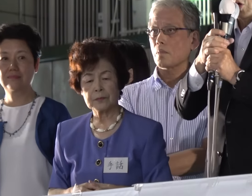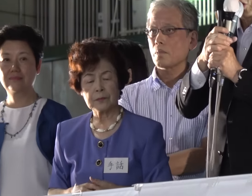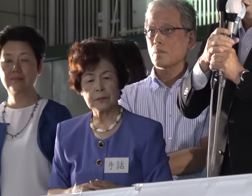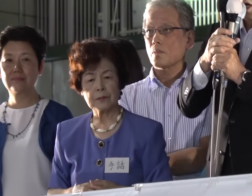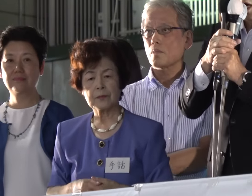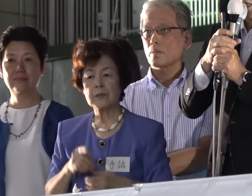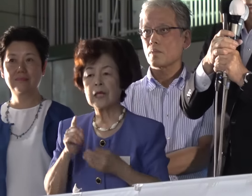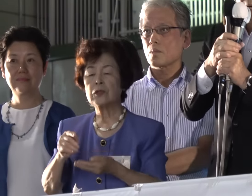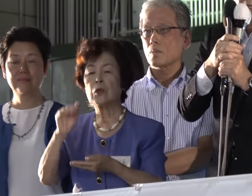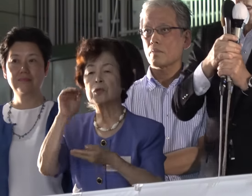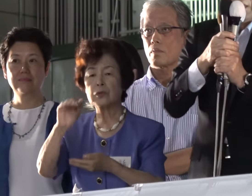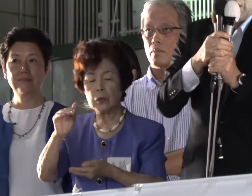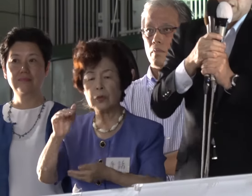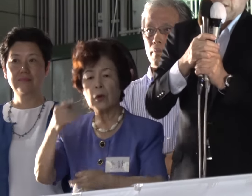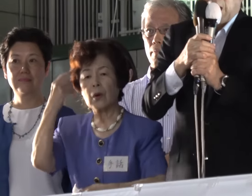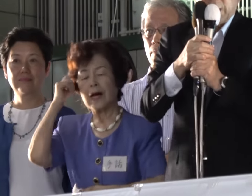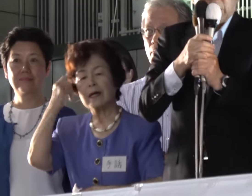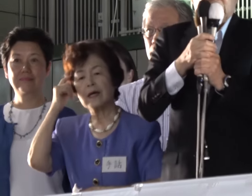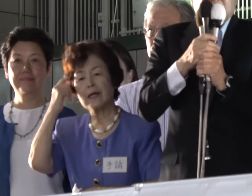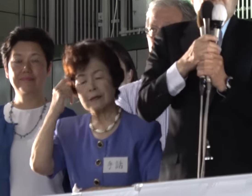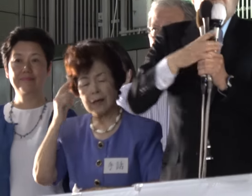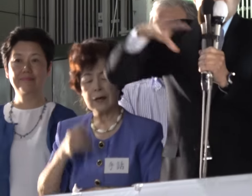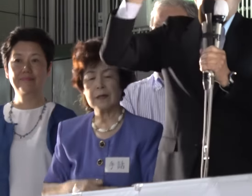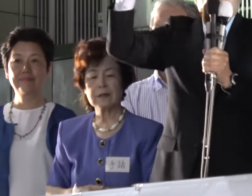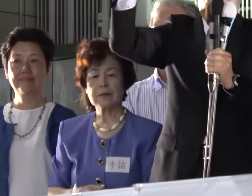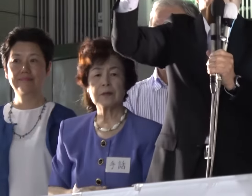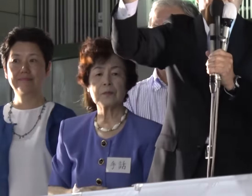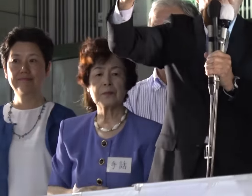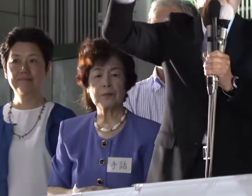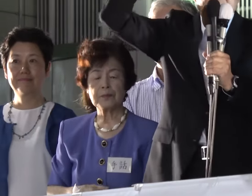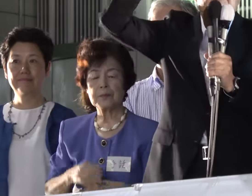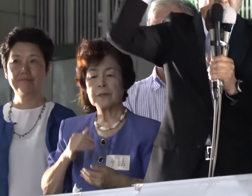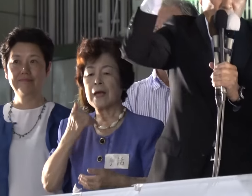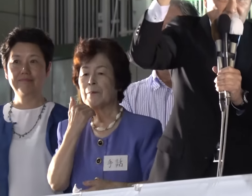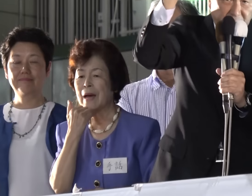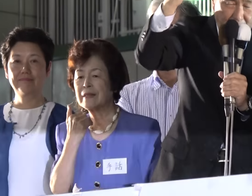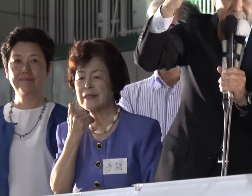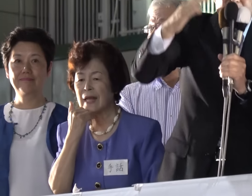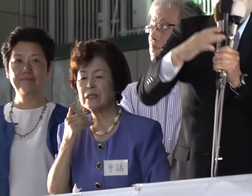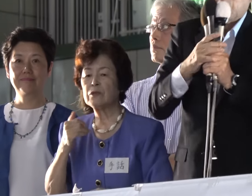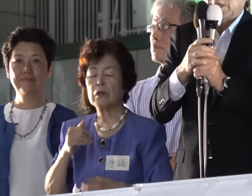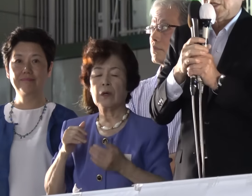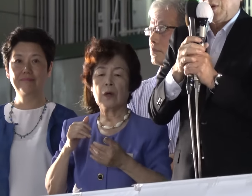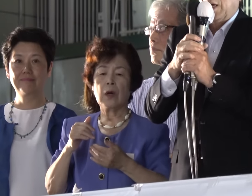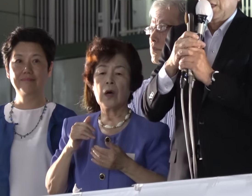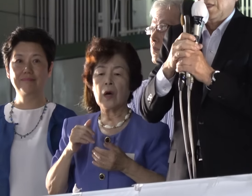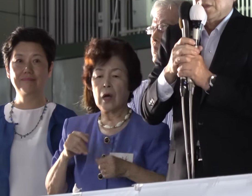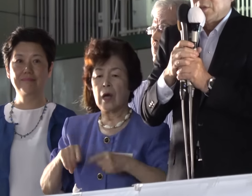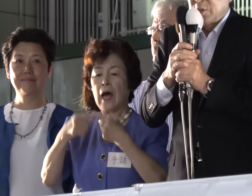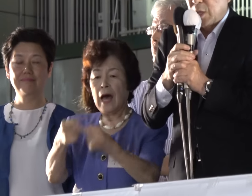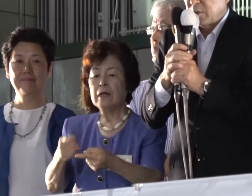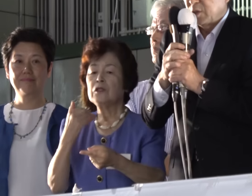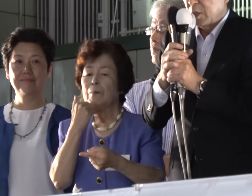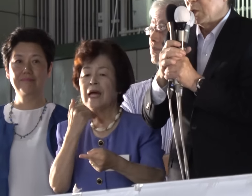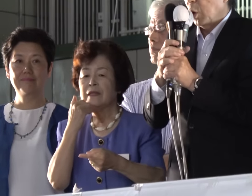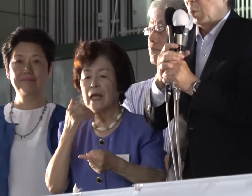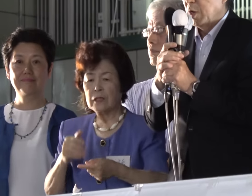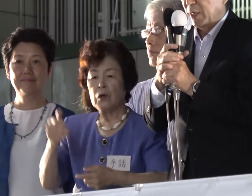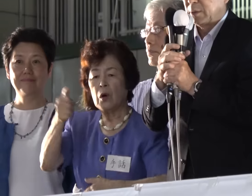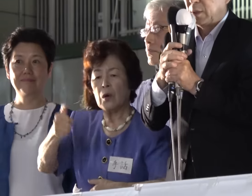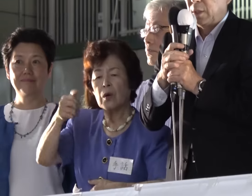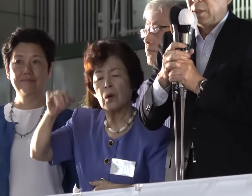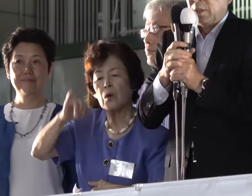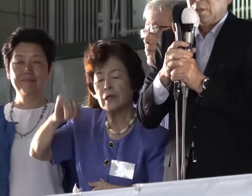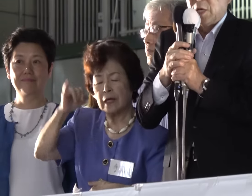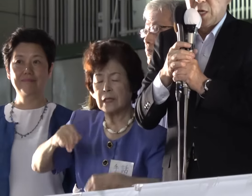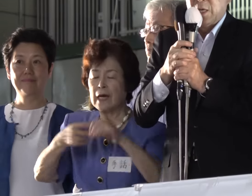そういうことを考えたら待機高齢者はゼロにしたい、私は切実にそう思